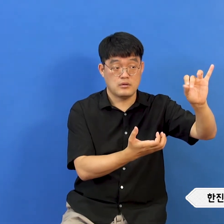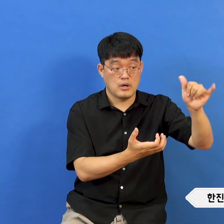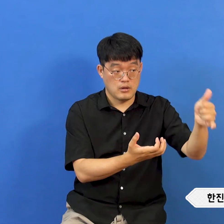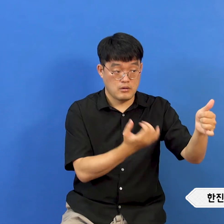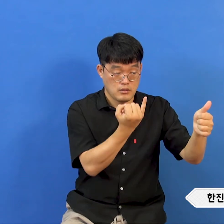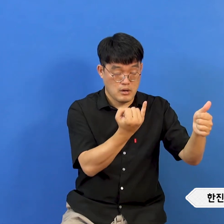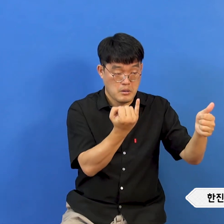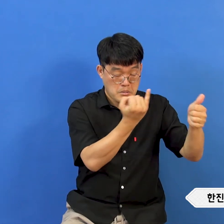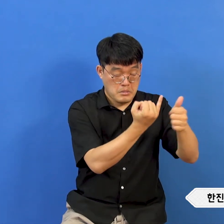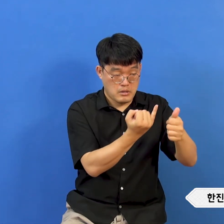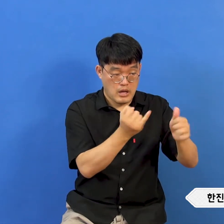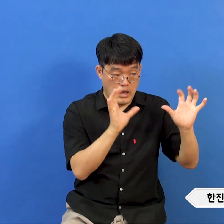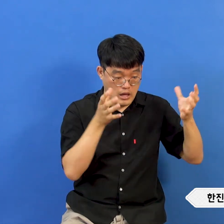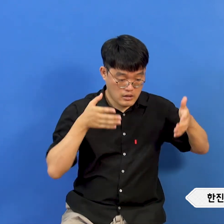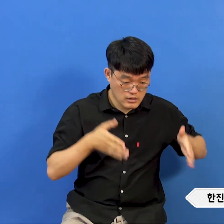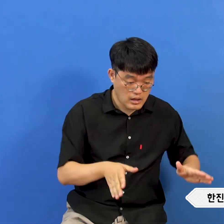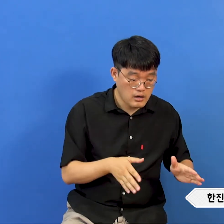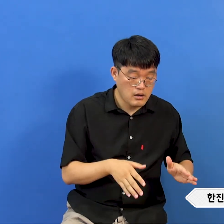확률이 높습니까?